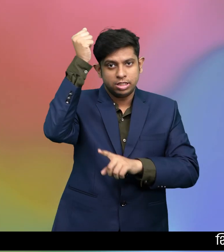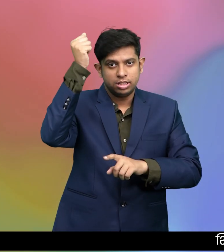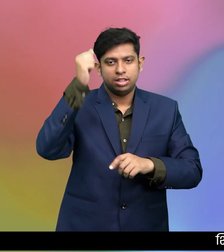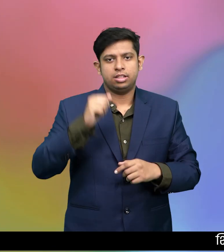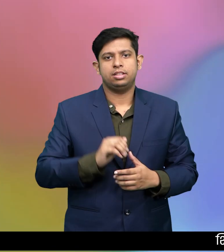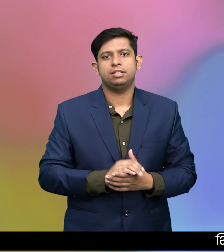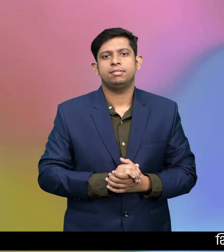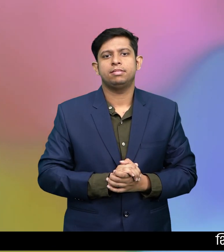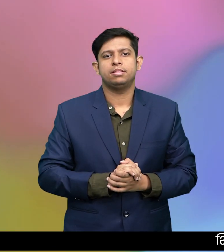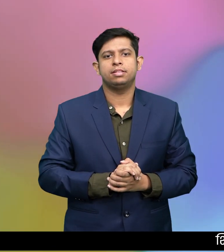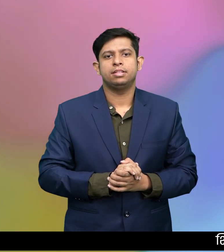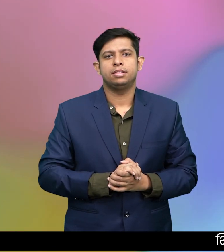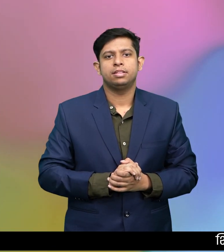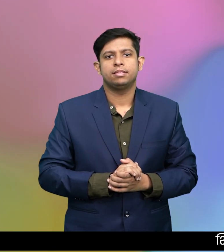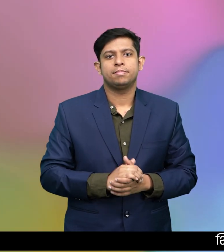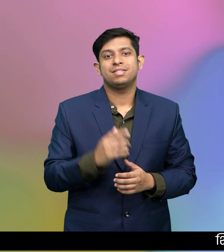शिकण्याचे उद्दिष्ट: